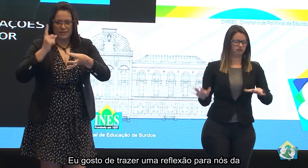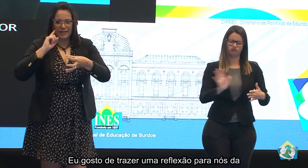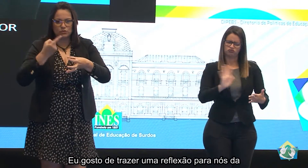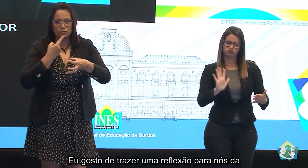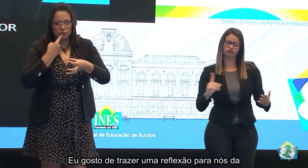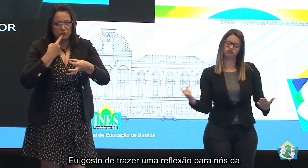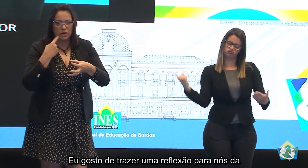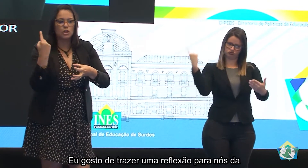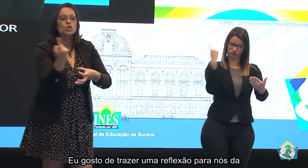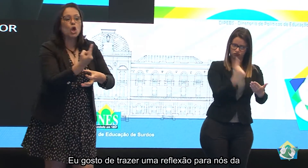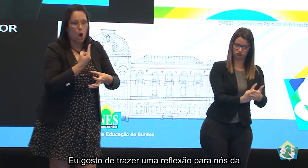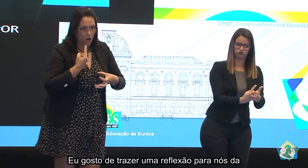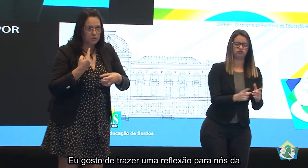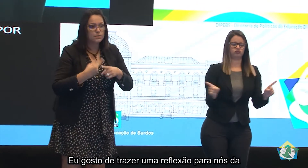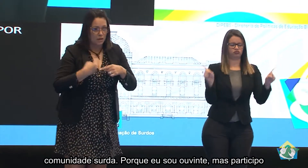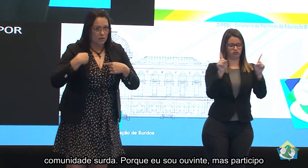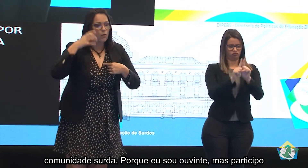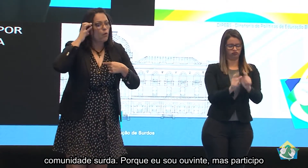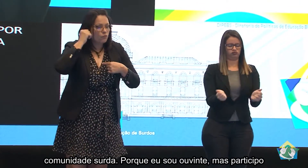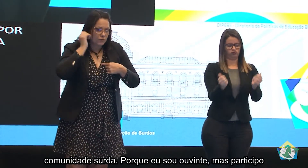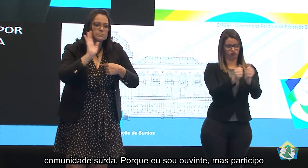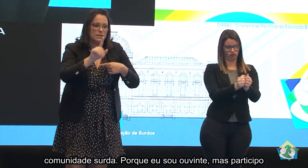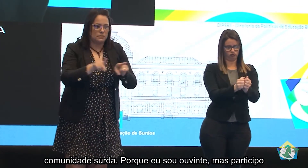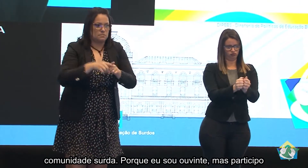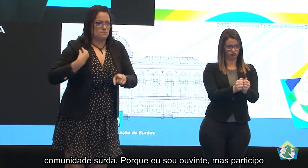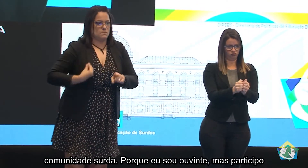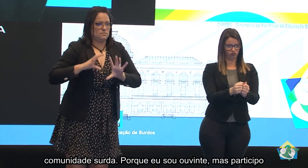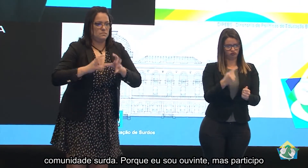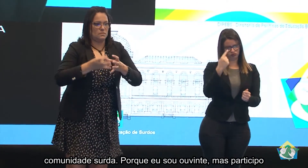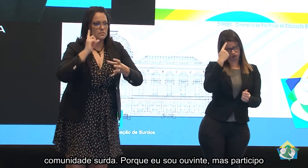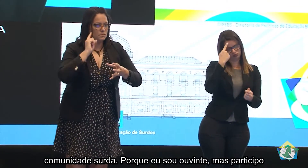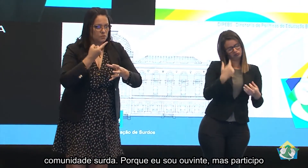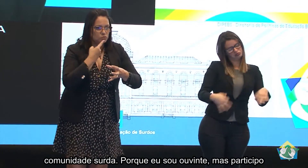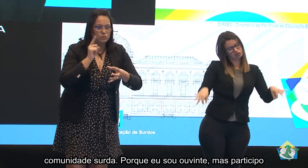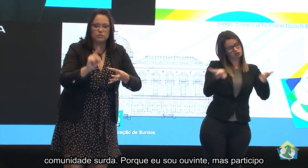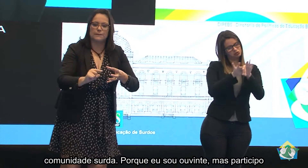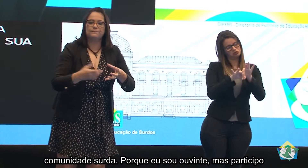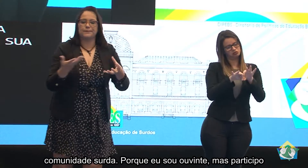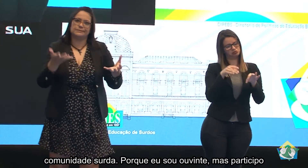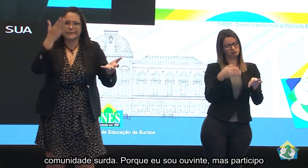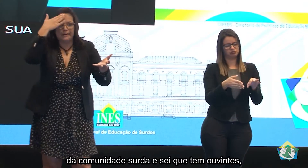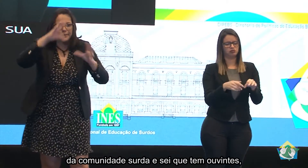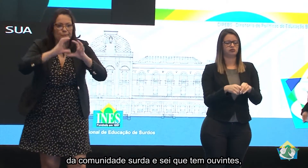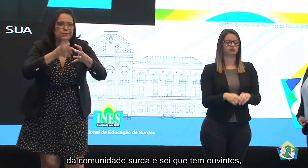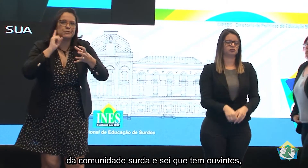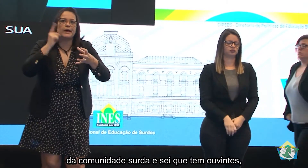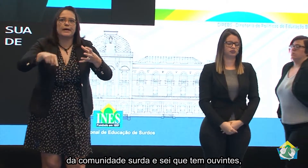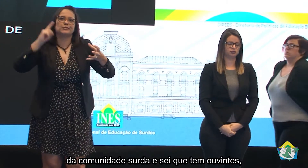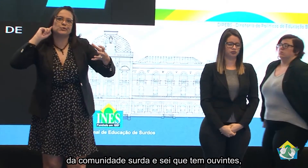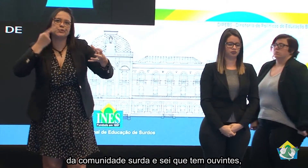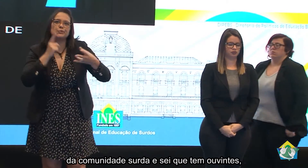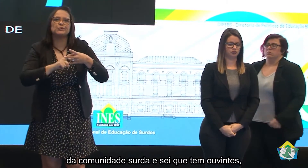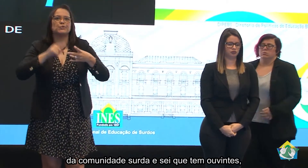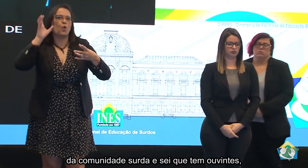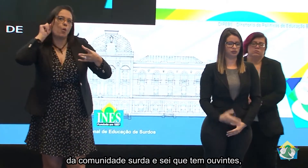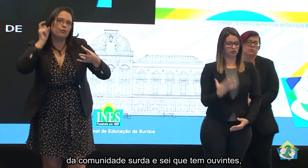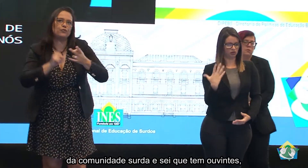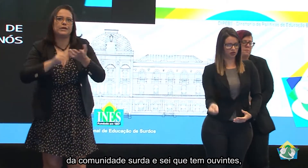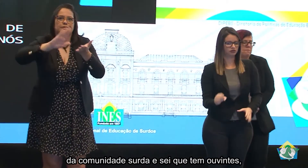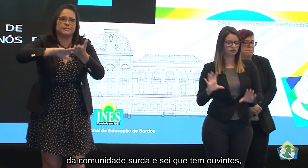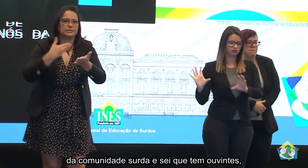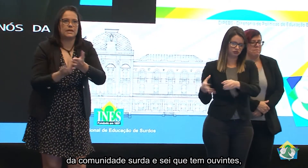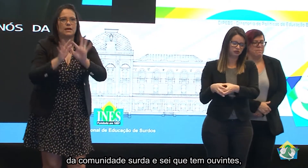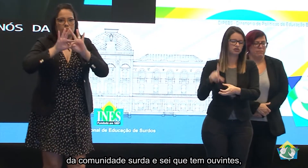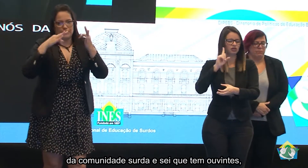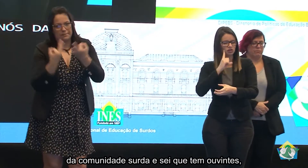Eu gosto de trazer uma reflexão para nós da comunidade surda, porque eu sou ouvinte, mas eu participo da comunidade surda e eu